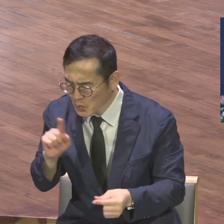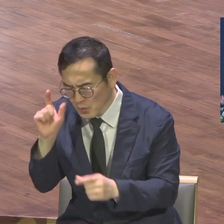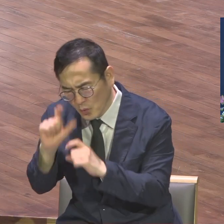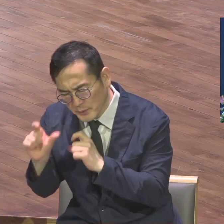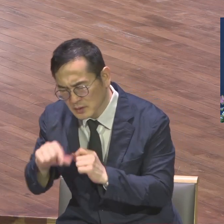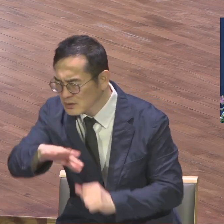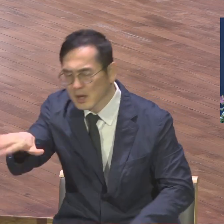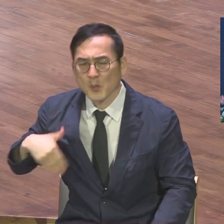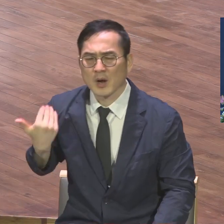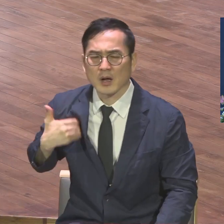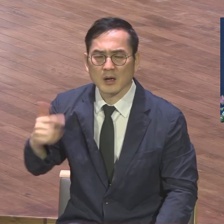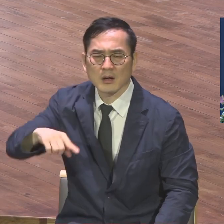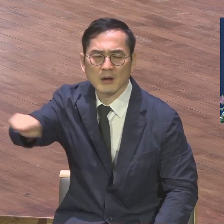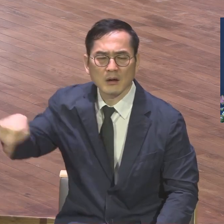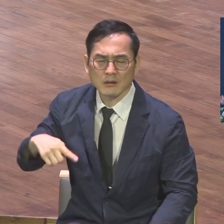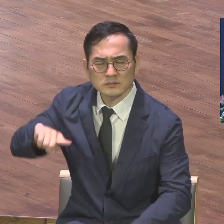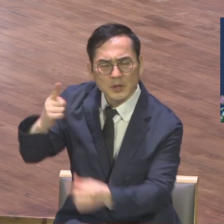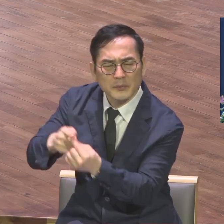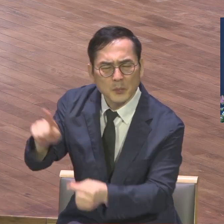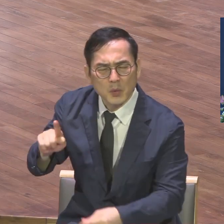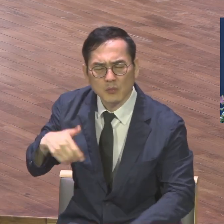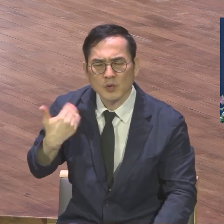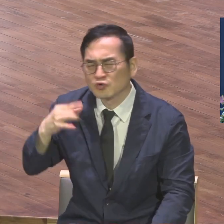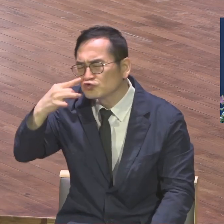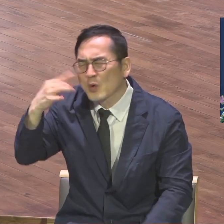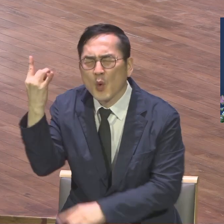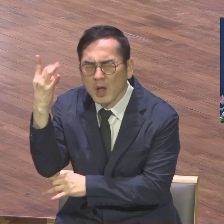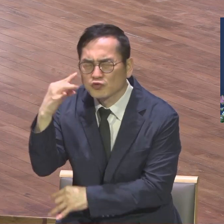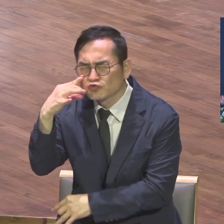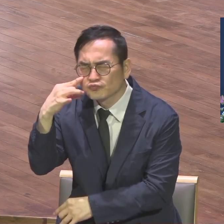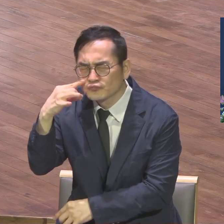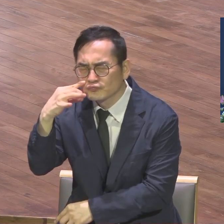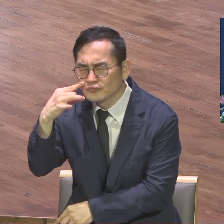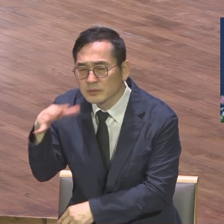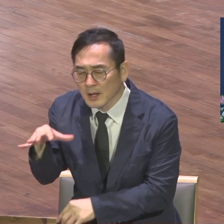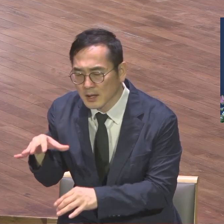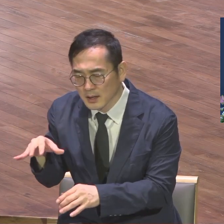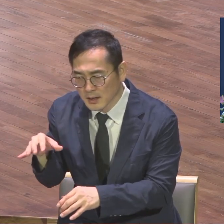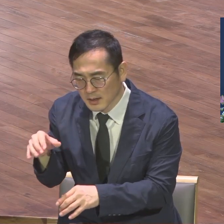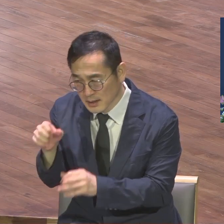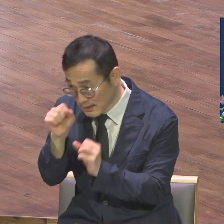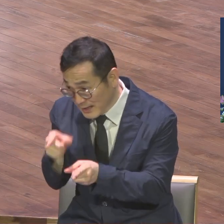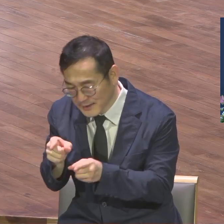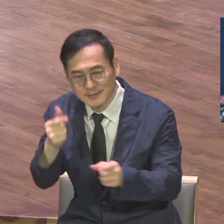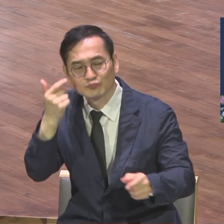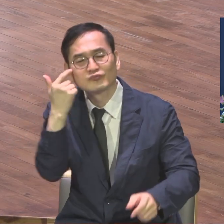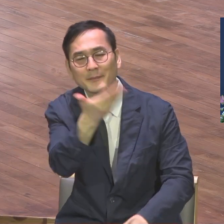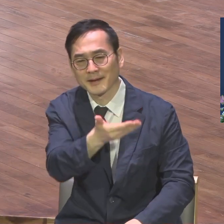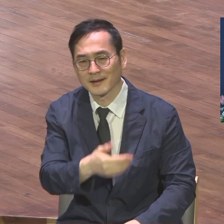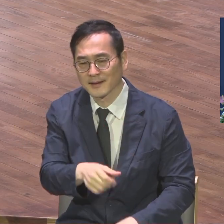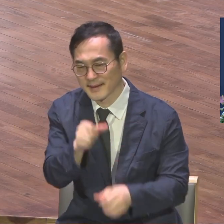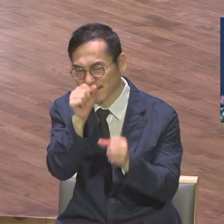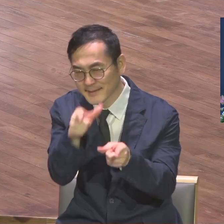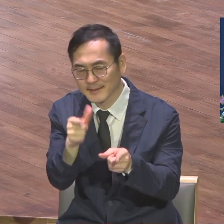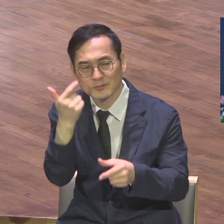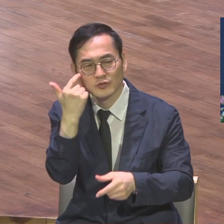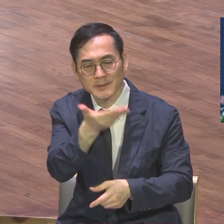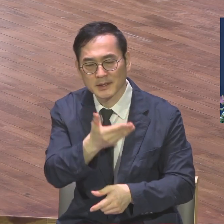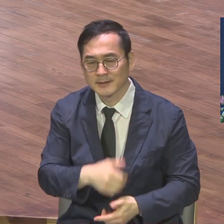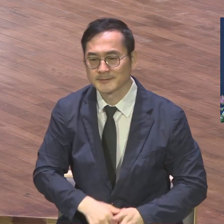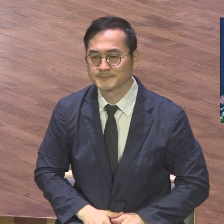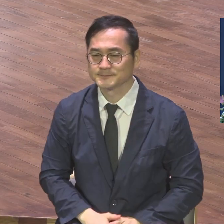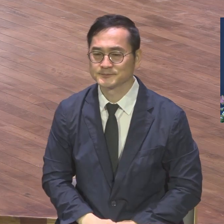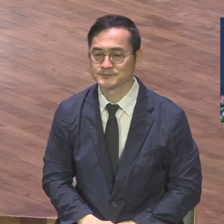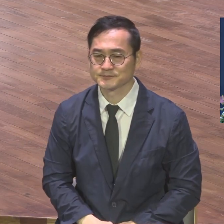예수님께 물어보고자 한 것임을 여기 밝히고 있어요. 예수님께서 앞서서